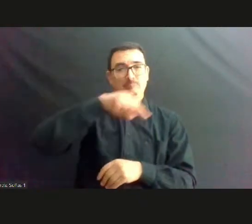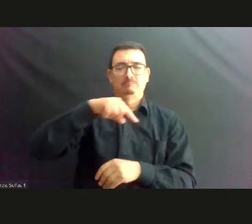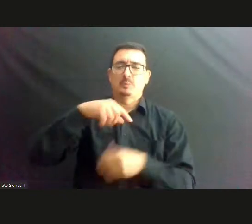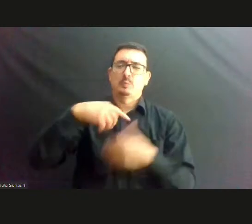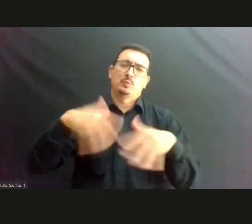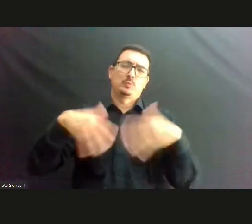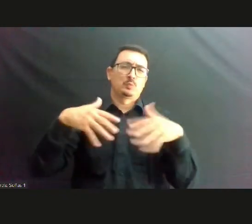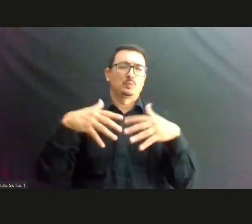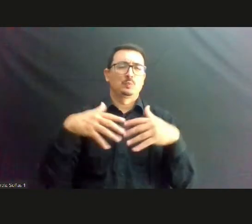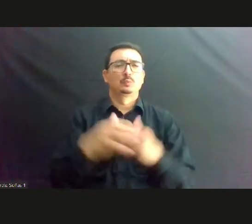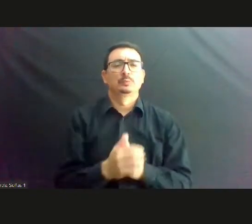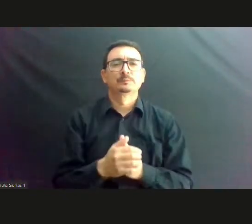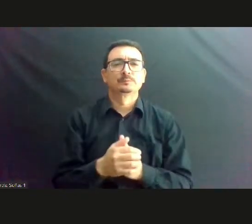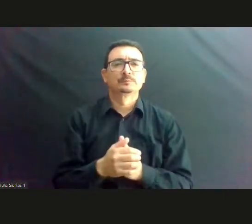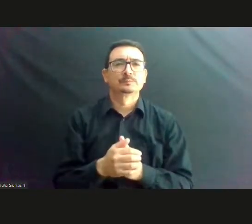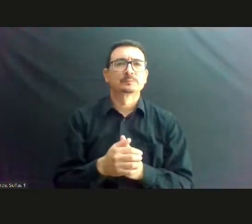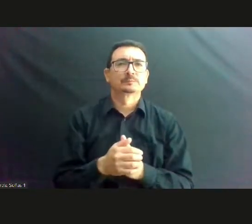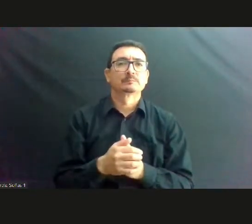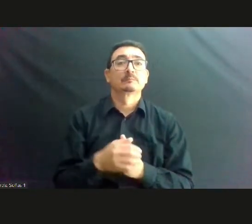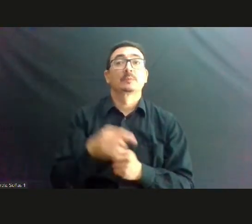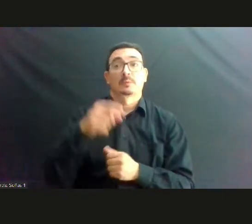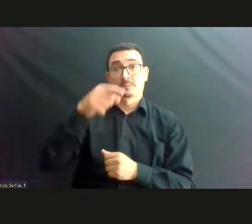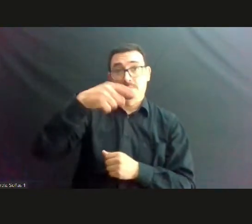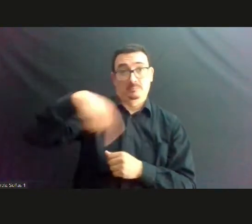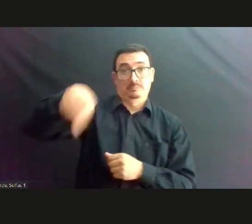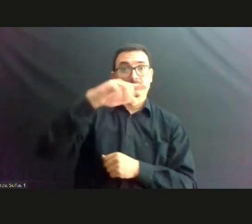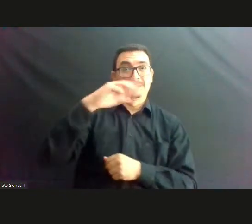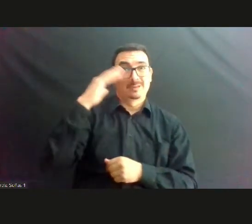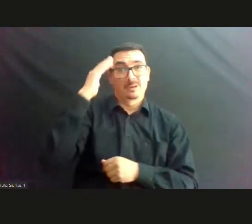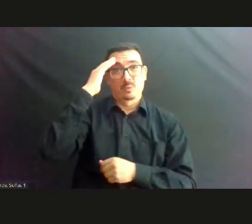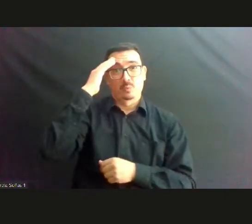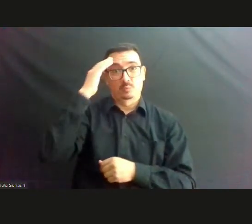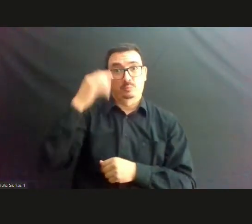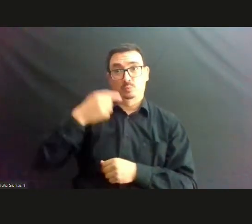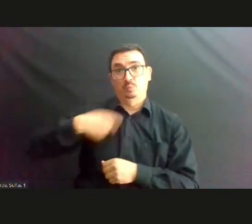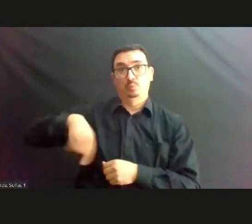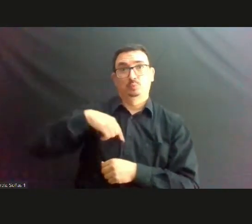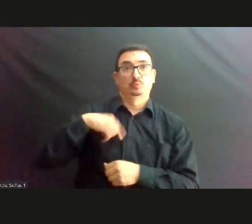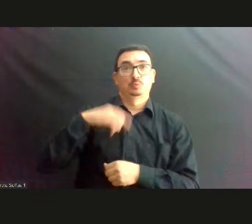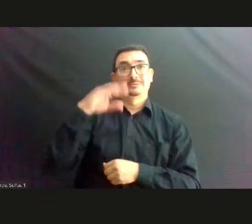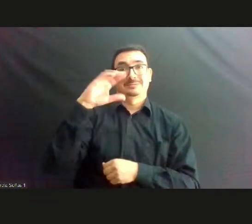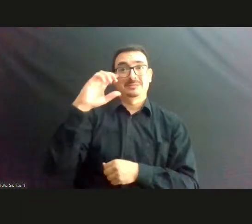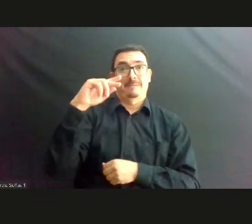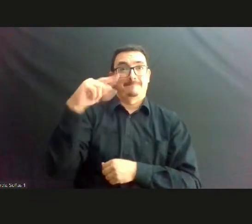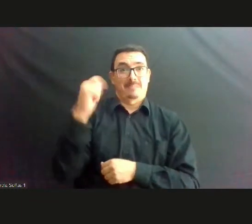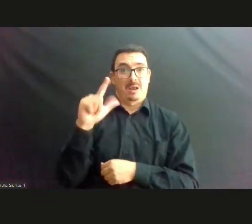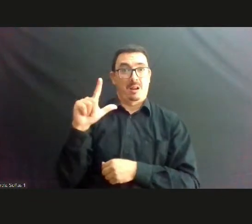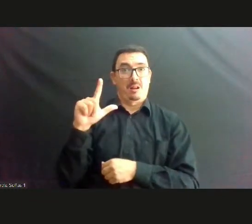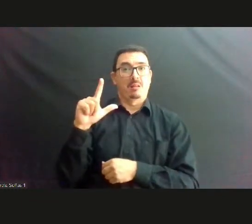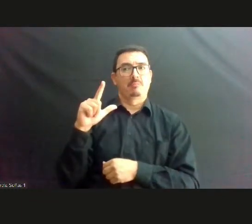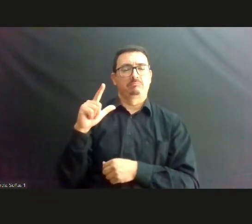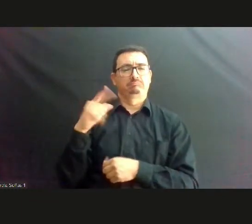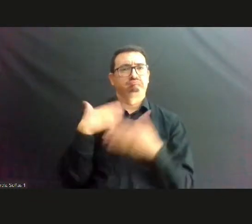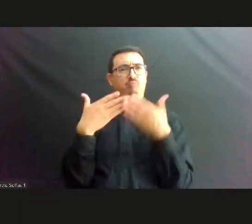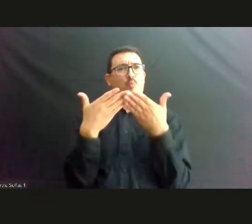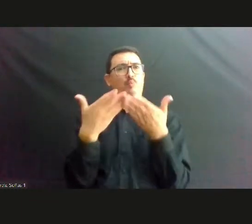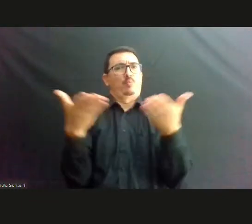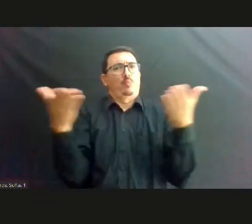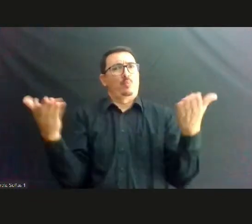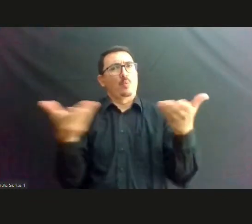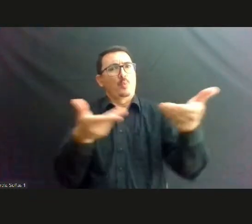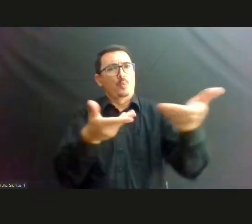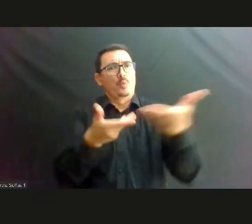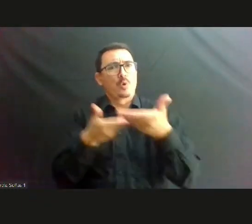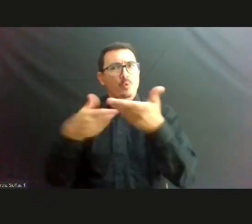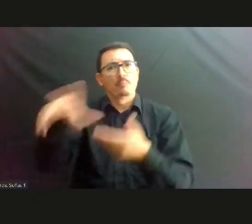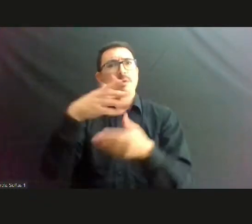cuenten como un CEPAL con una institución que está disponible, una institución que ha estado acompañando a los